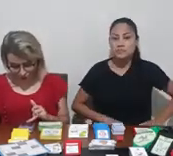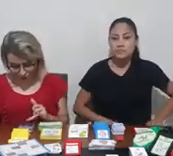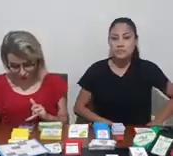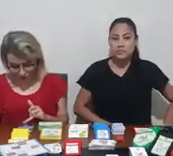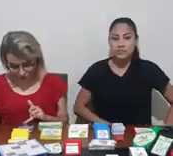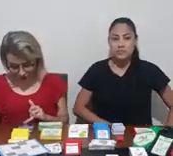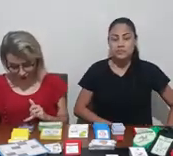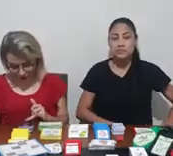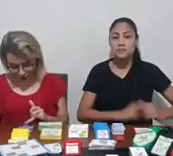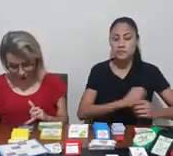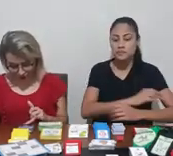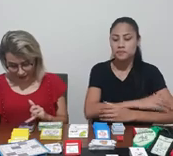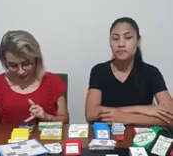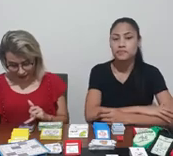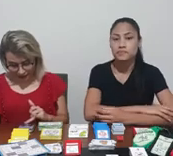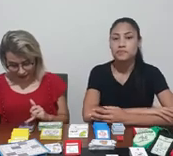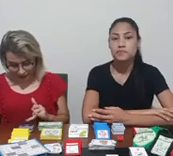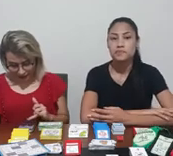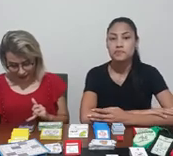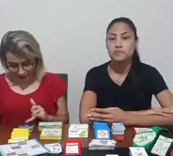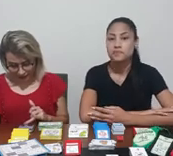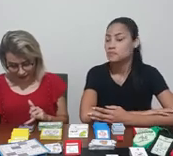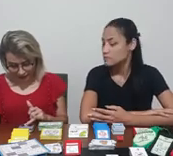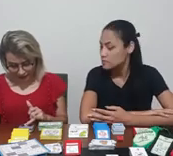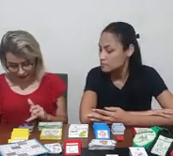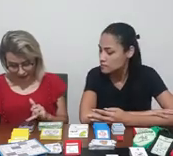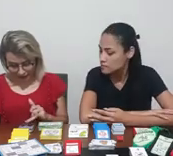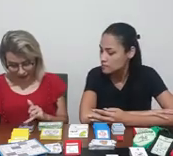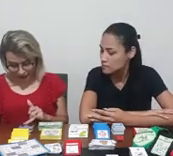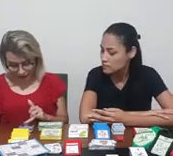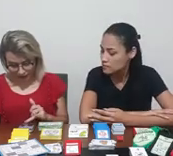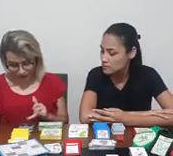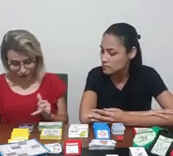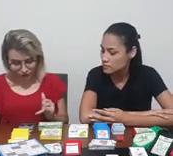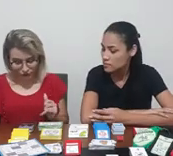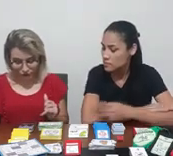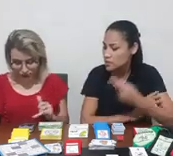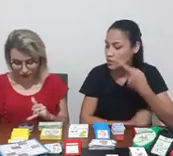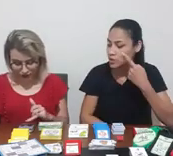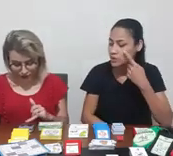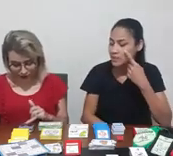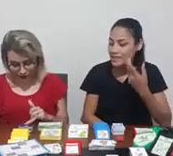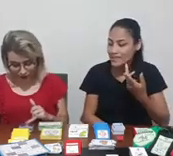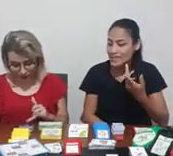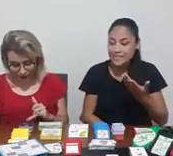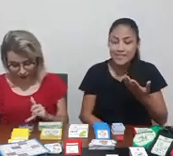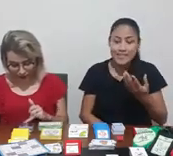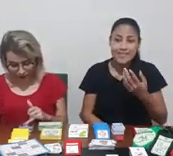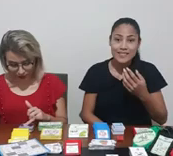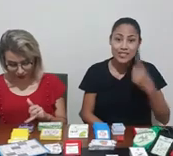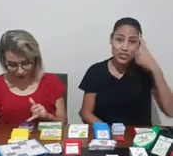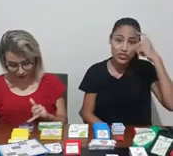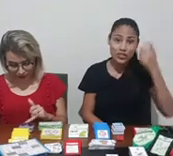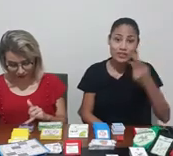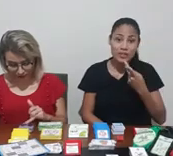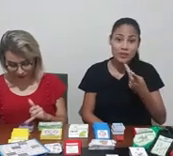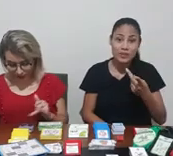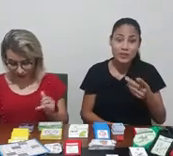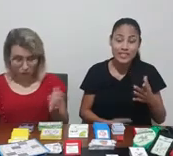Gente do céu, deixa eu ver aqui. Ai, não acredito, não tô vendo. Jeane falou e apagou aqui pra